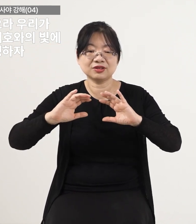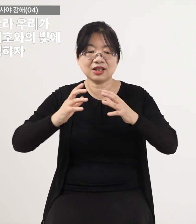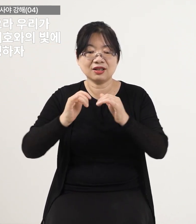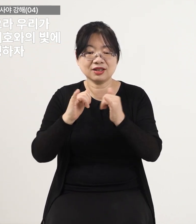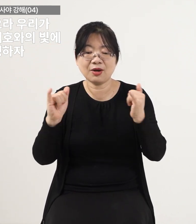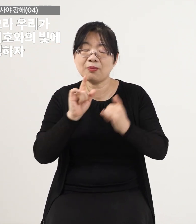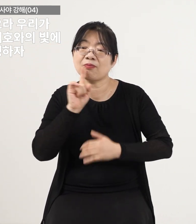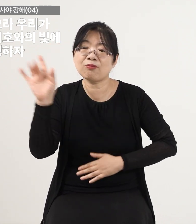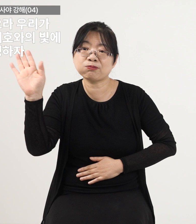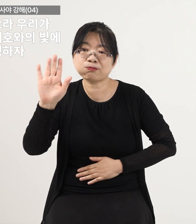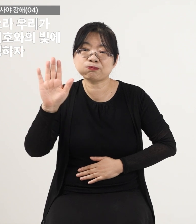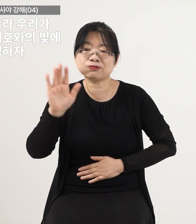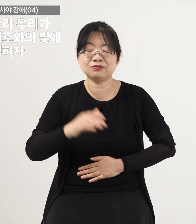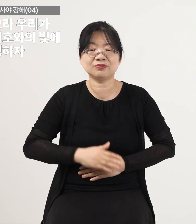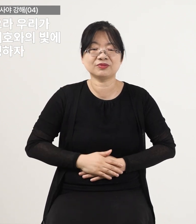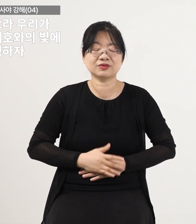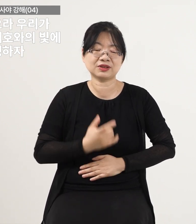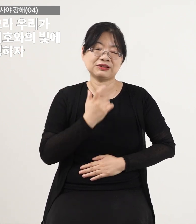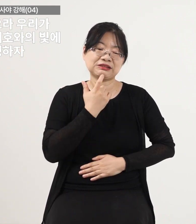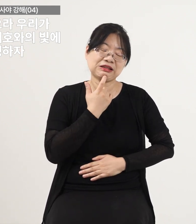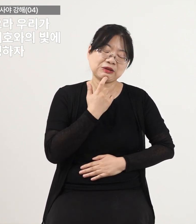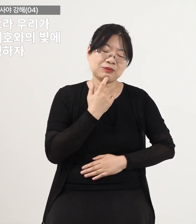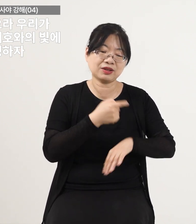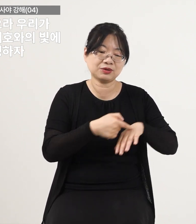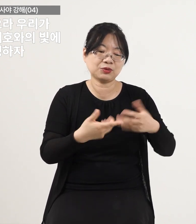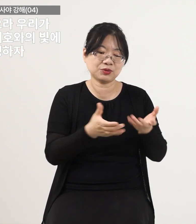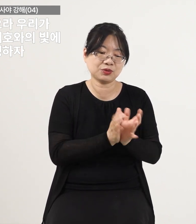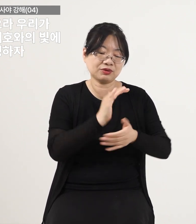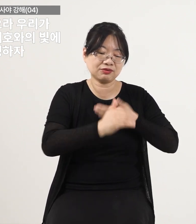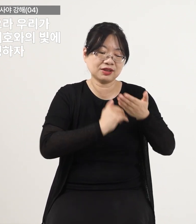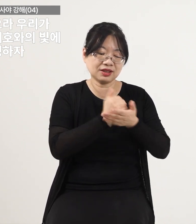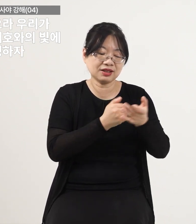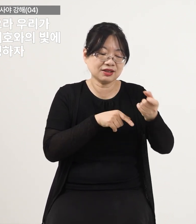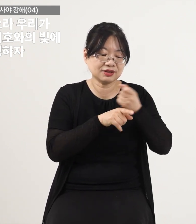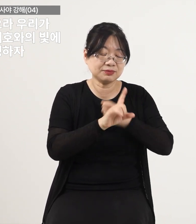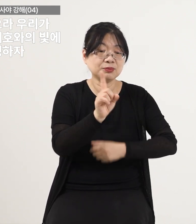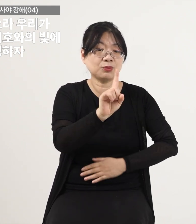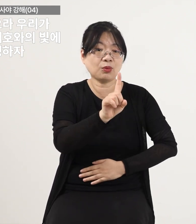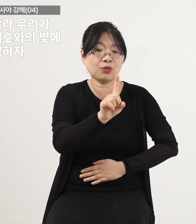여기서 야곱의 족속의 하나님이라는 말은